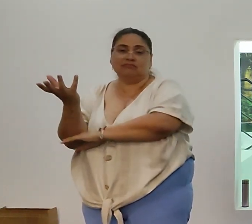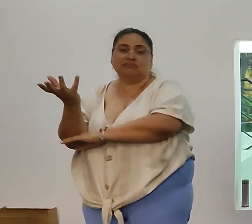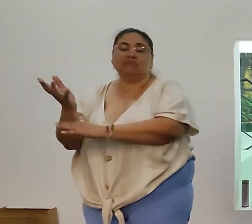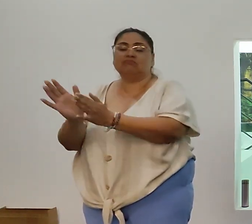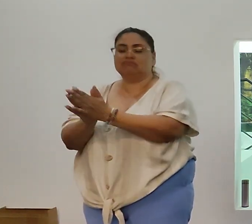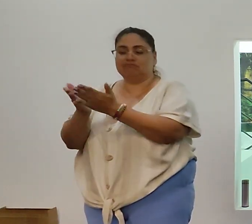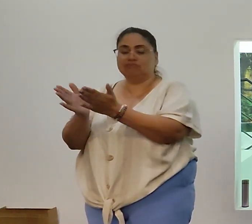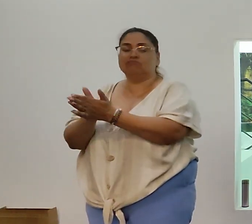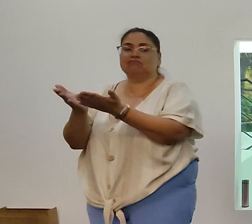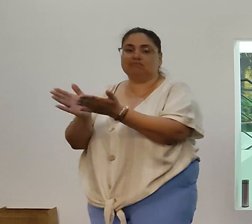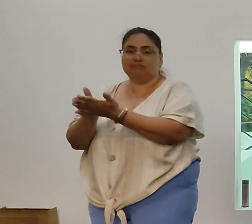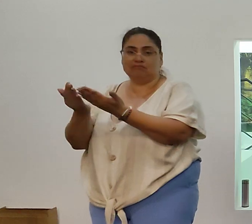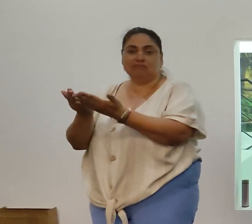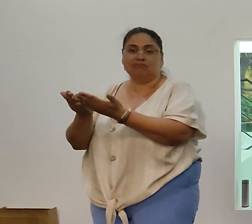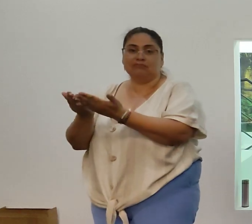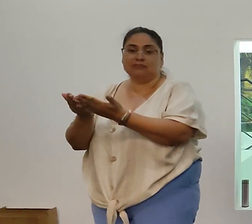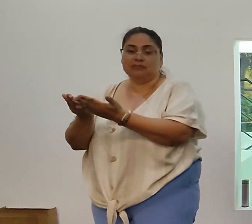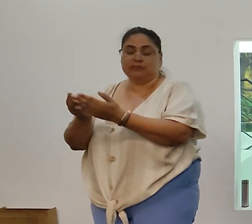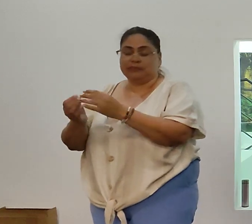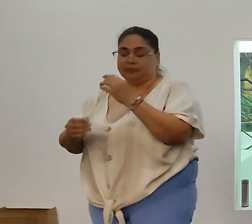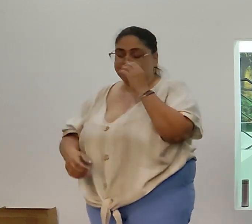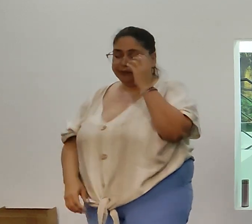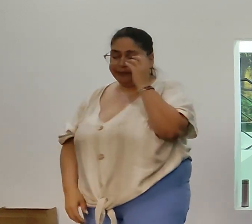situação extremamente complicada.